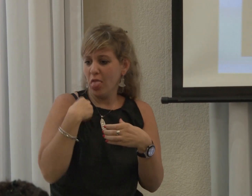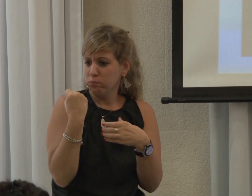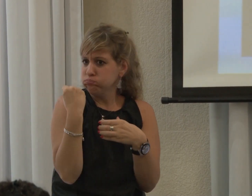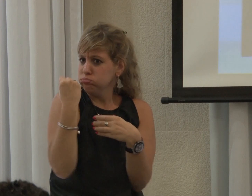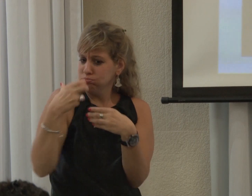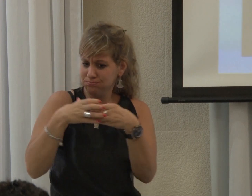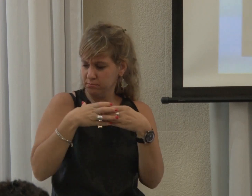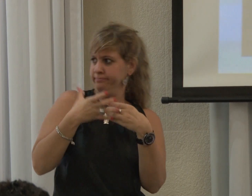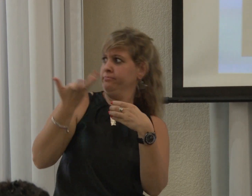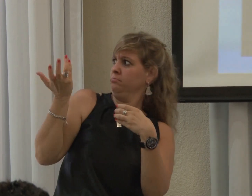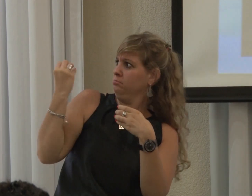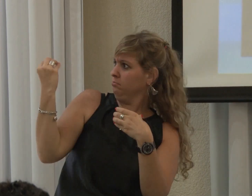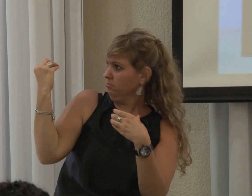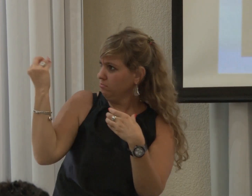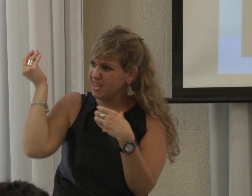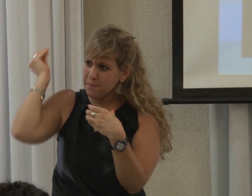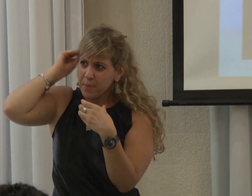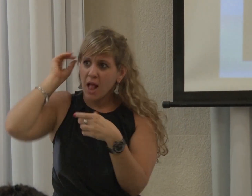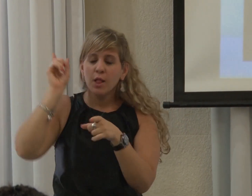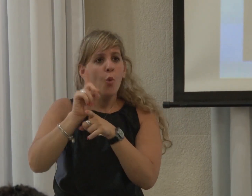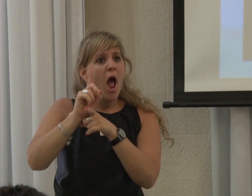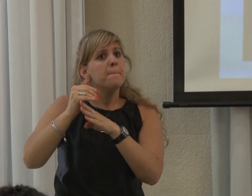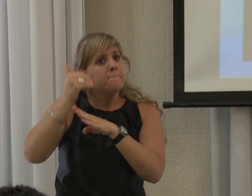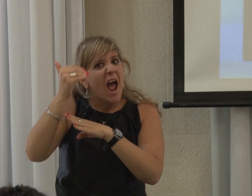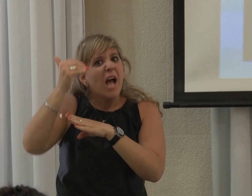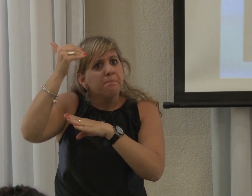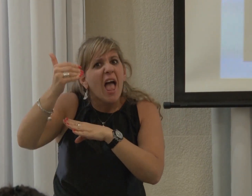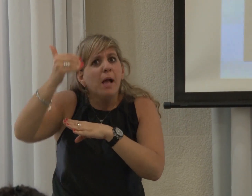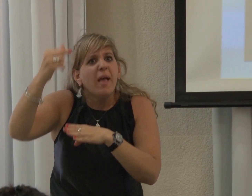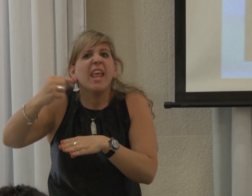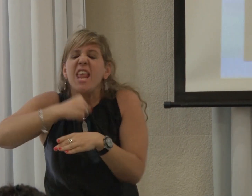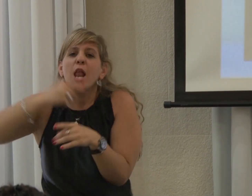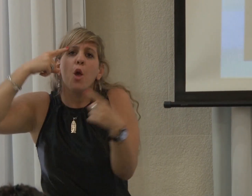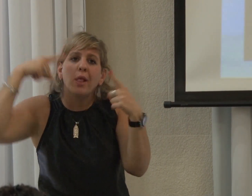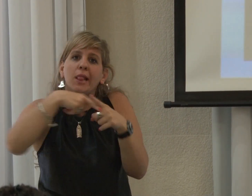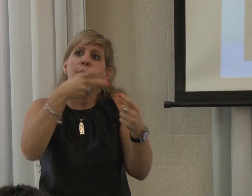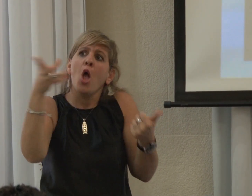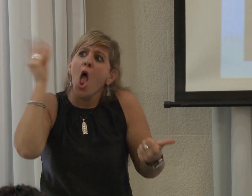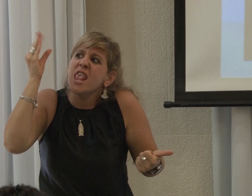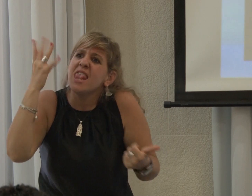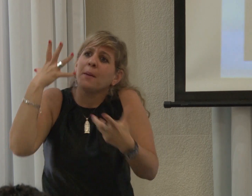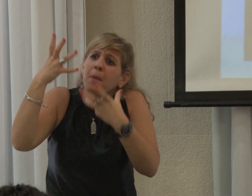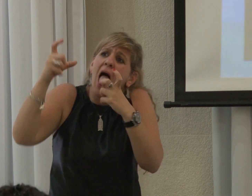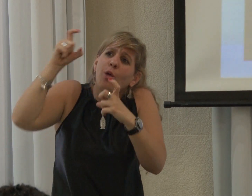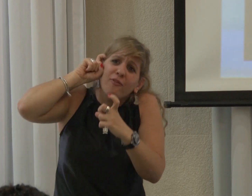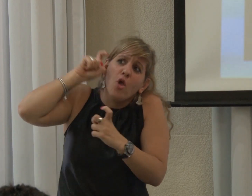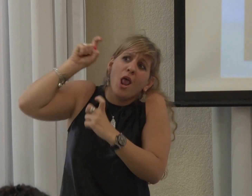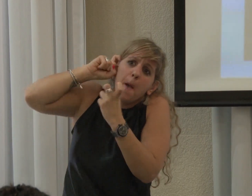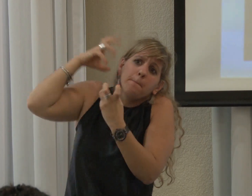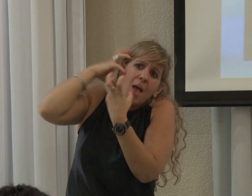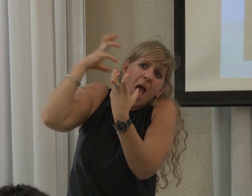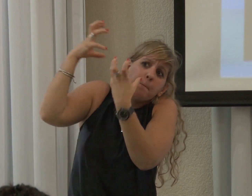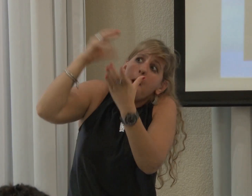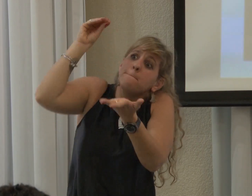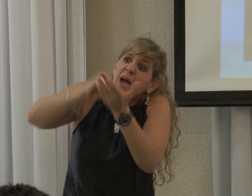Nosotros, las personas sordas, así nos vamos desarrollando. Pero ¿qué pasa? La comunidad oyente, como les decía antes, la